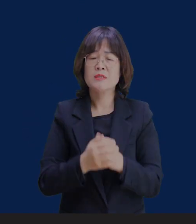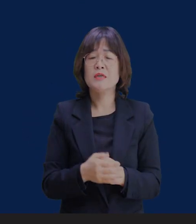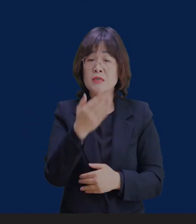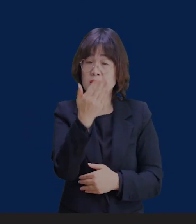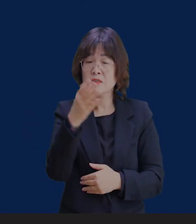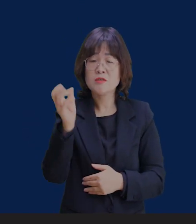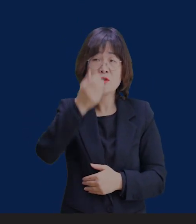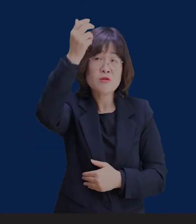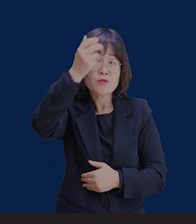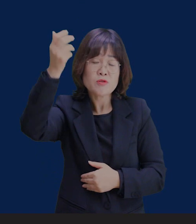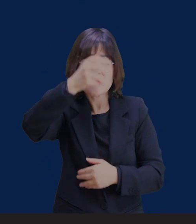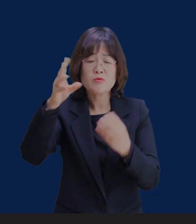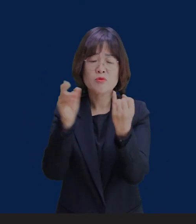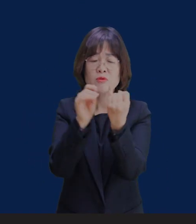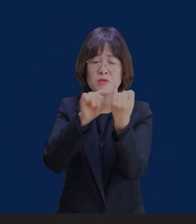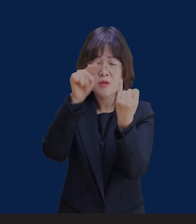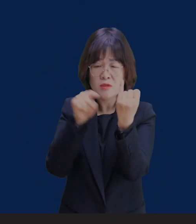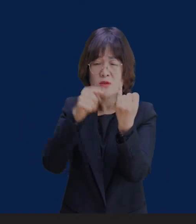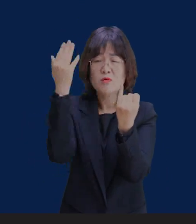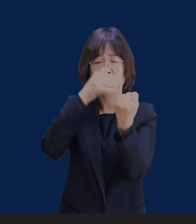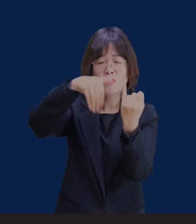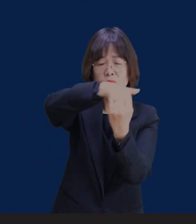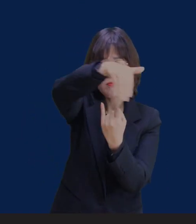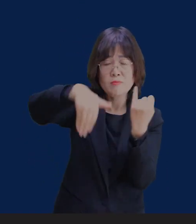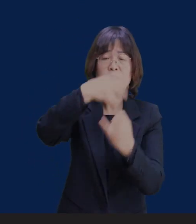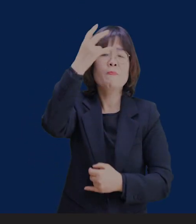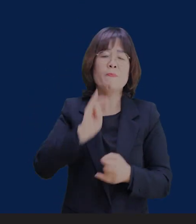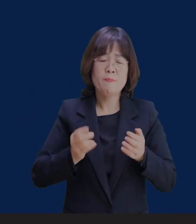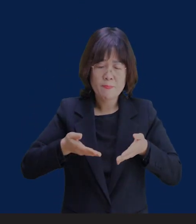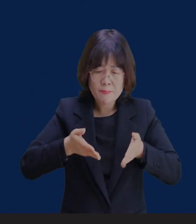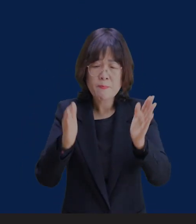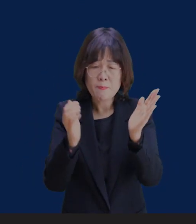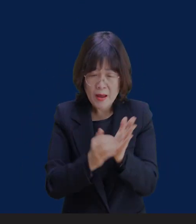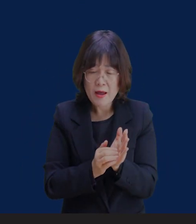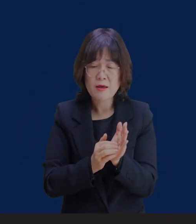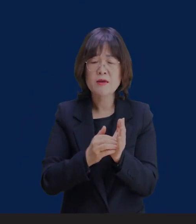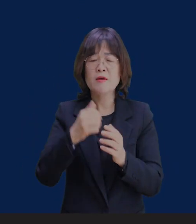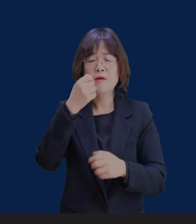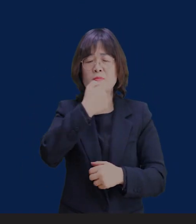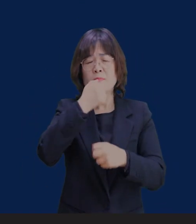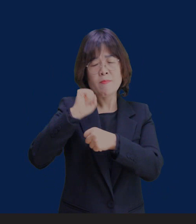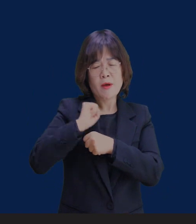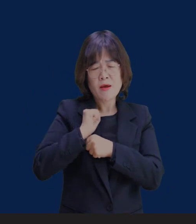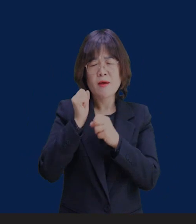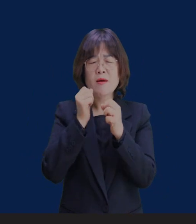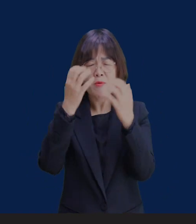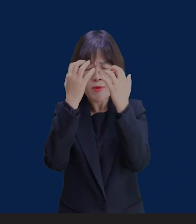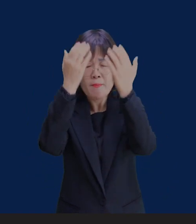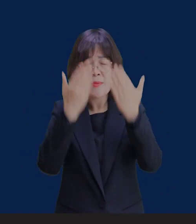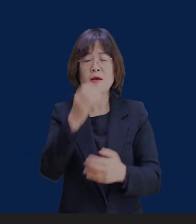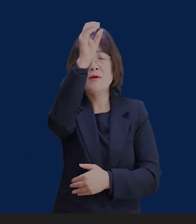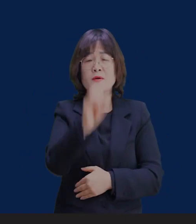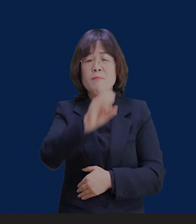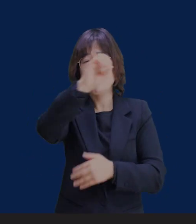그리스도를 믿습니다. 그는 성령으로 잉태되어 동정녀 마리아에게서 나시고 본디오 빌라도에게 고난을 받아